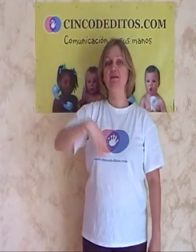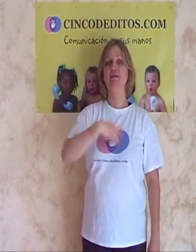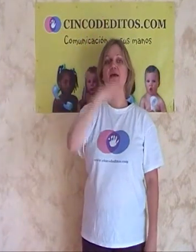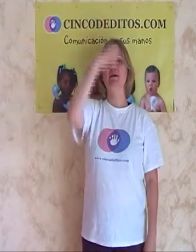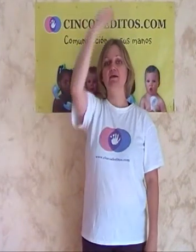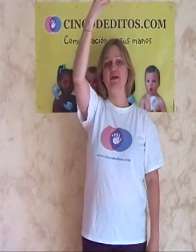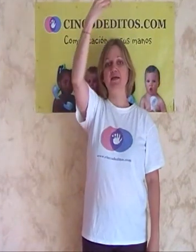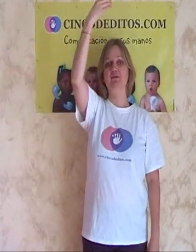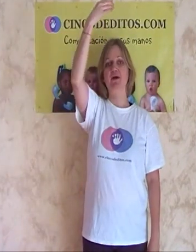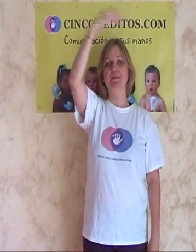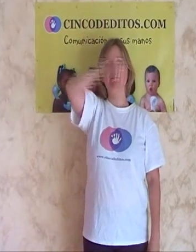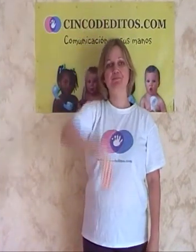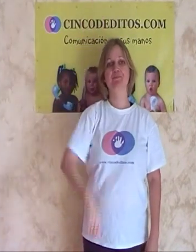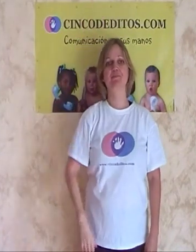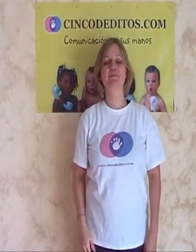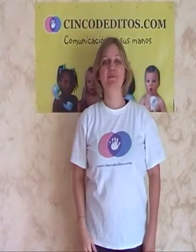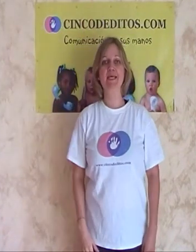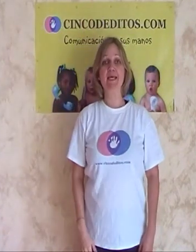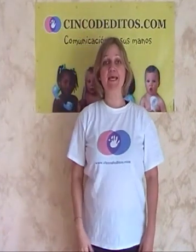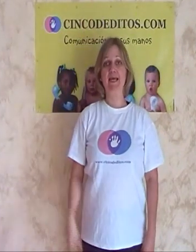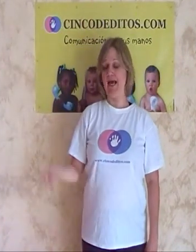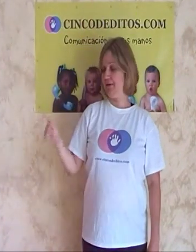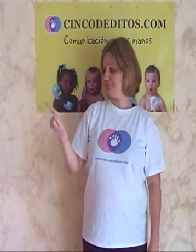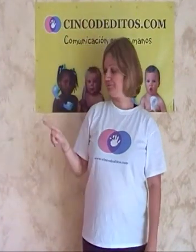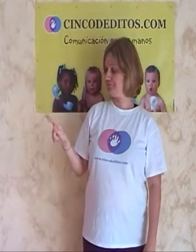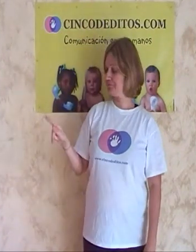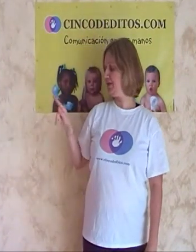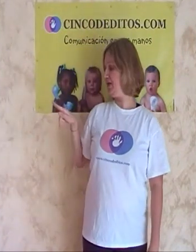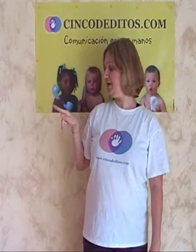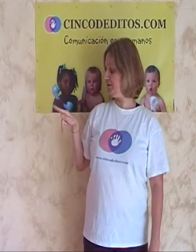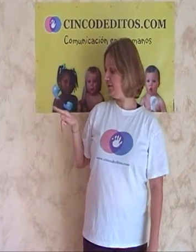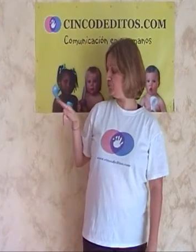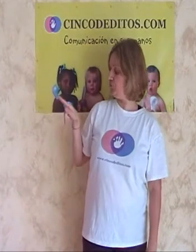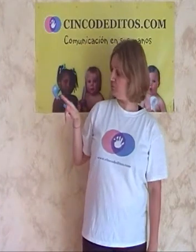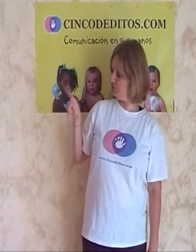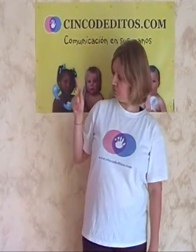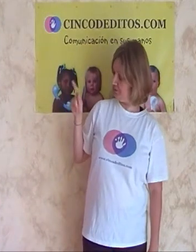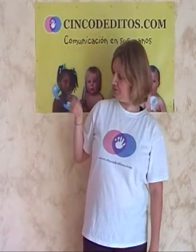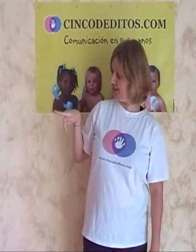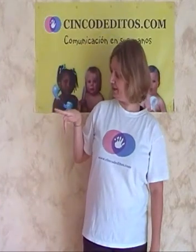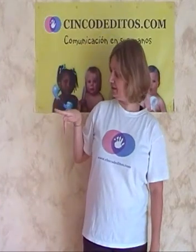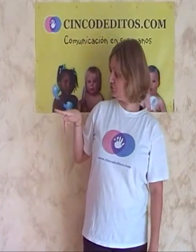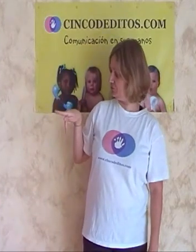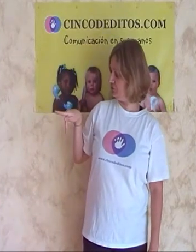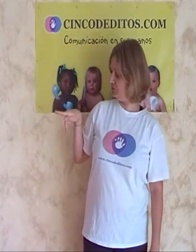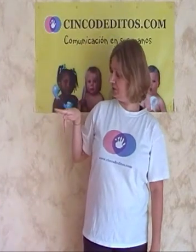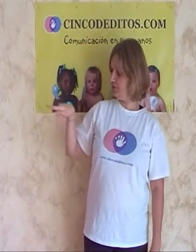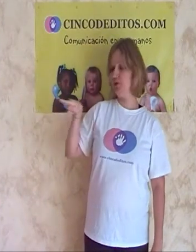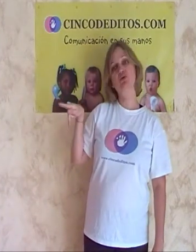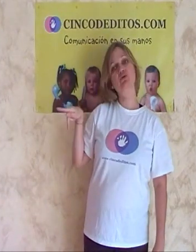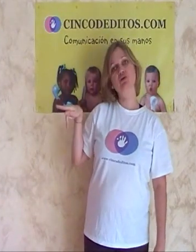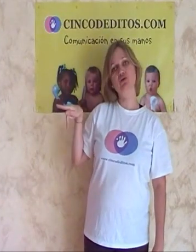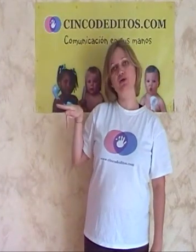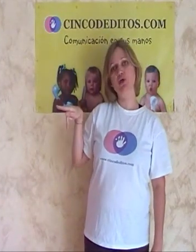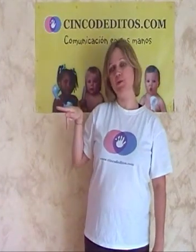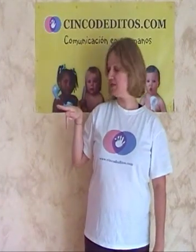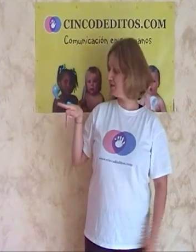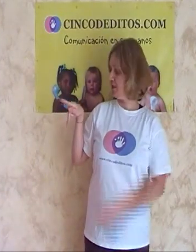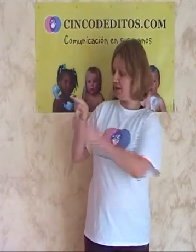de jirafa. K. K es un poco rarito, pero yo creo que lo veis.